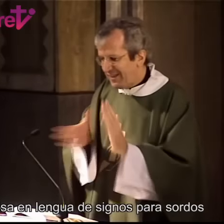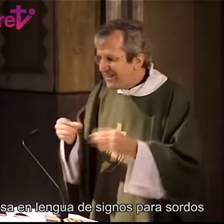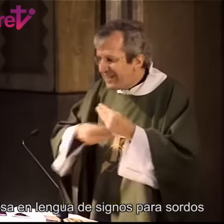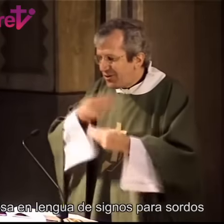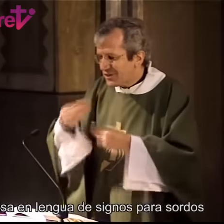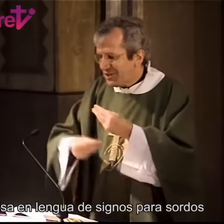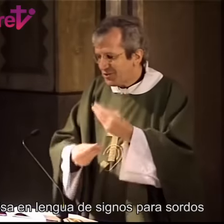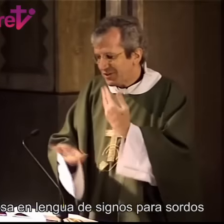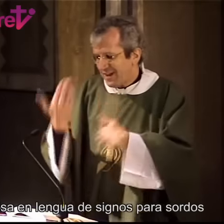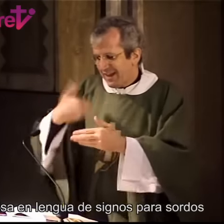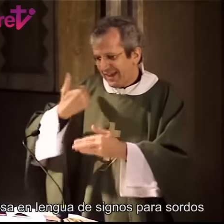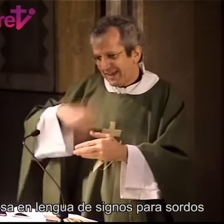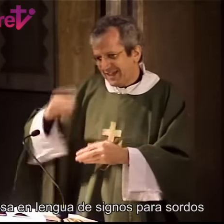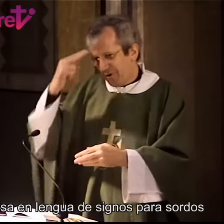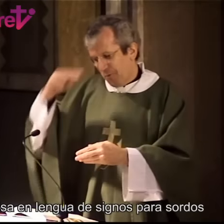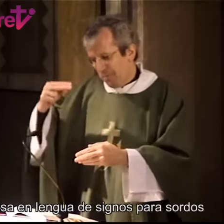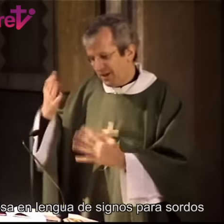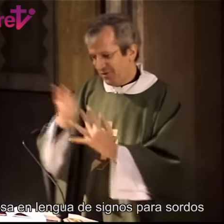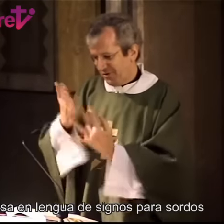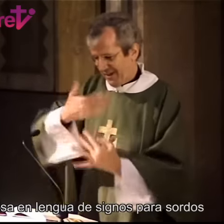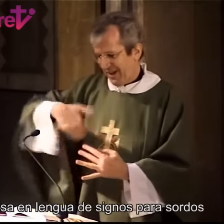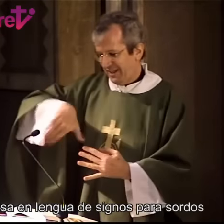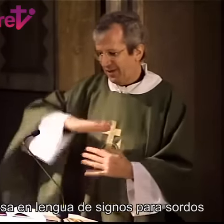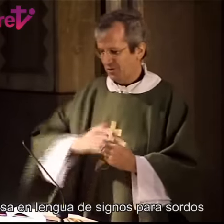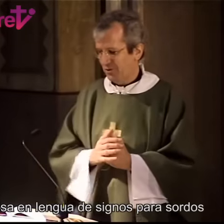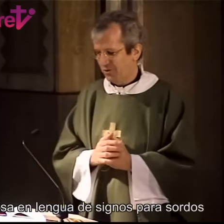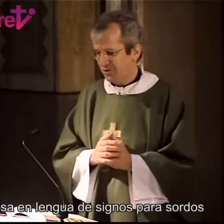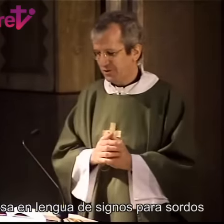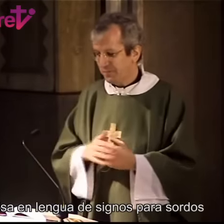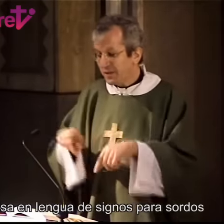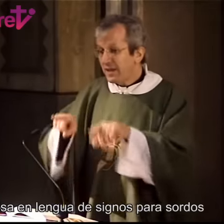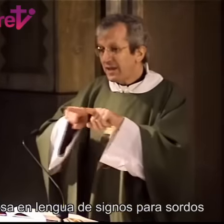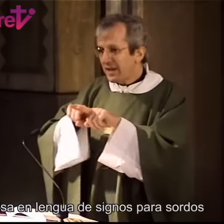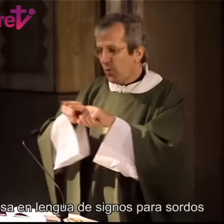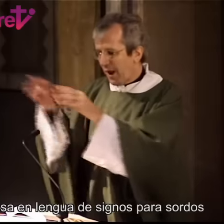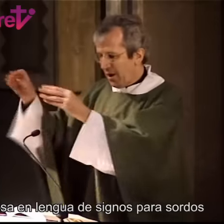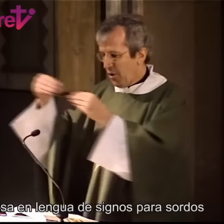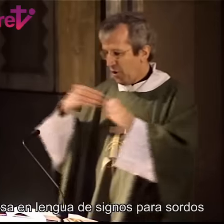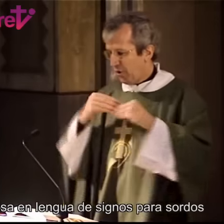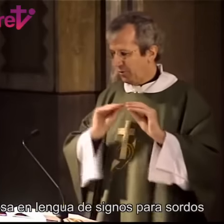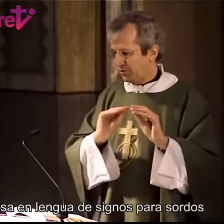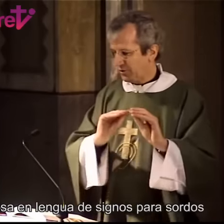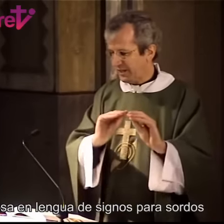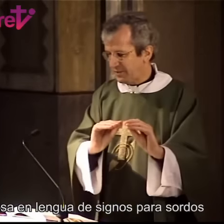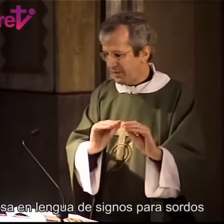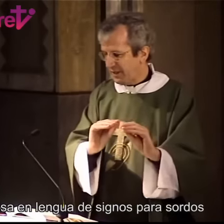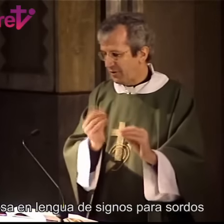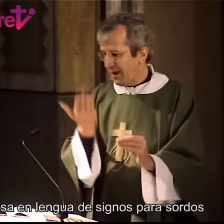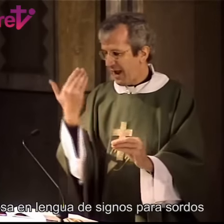de los hechos que se han cumplido entre nosotros, igual como nos los transmitieron